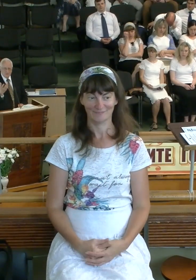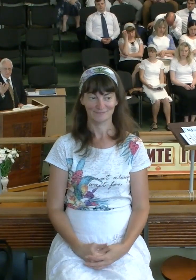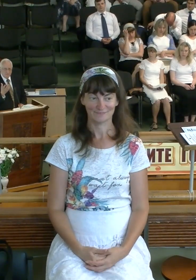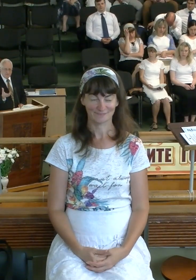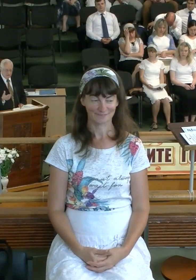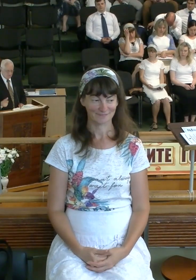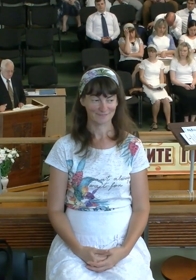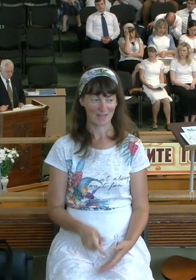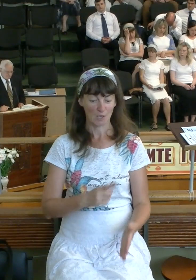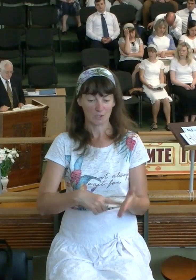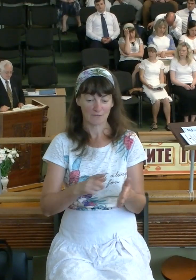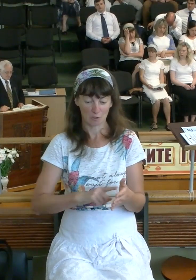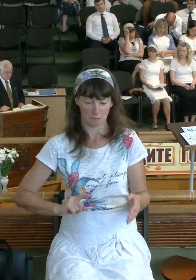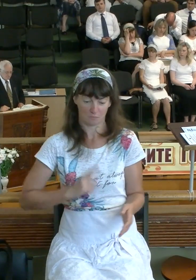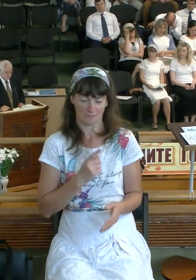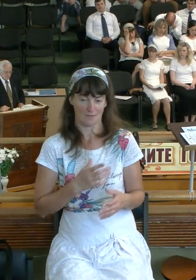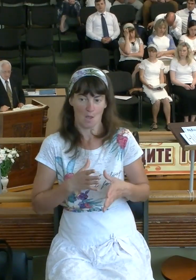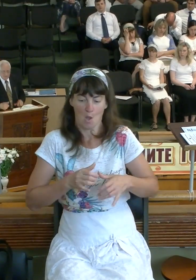Дух любви.